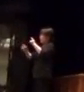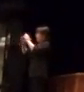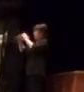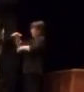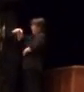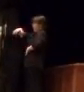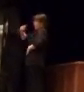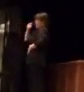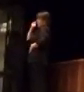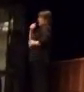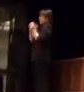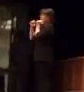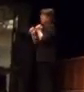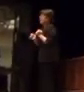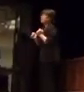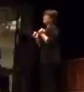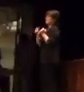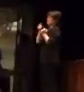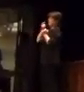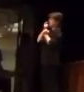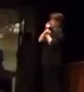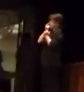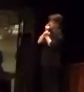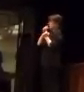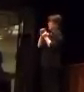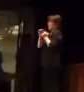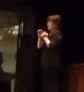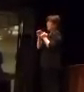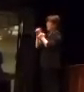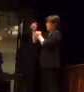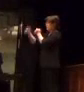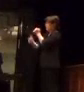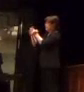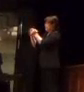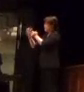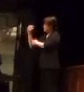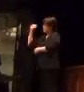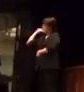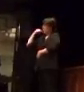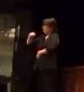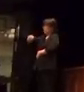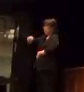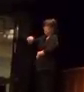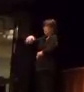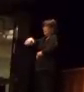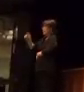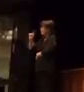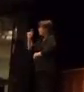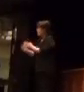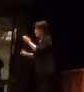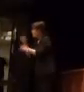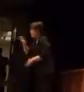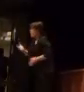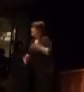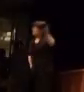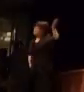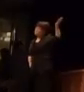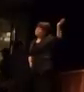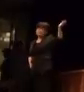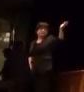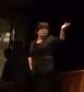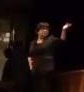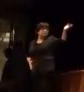ます。そして53年前のこの壇上で何が起きたかというと、こういうことが起こりました